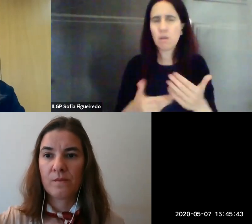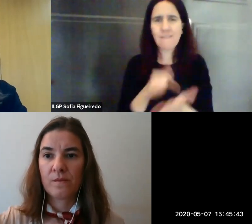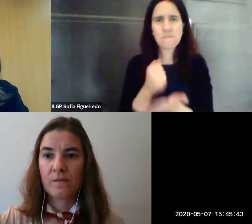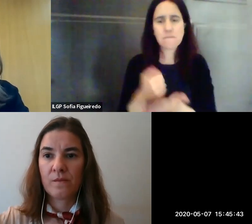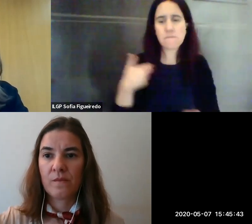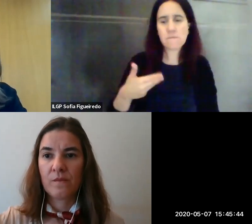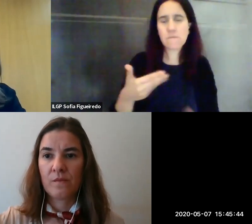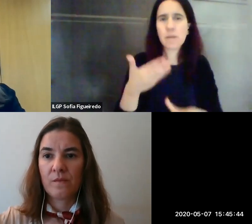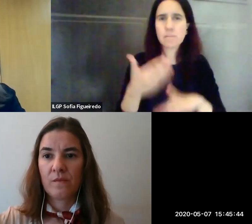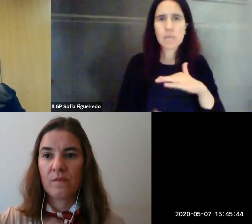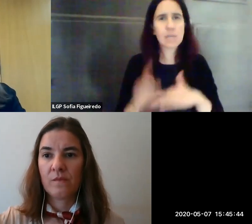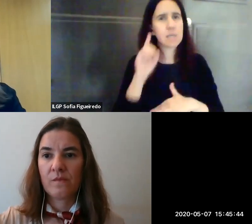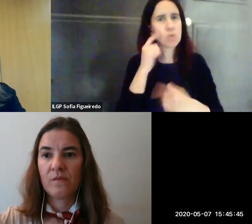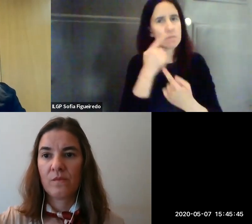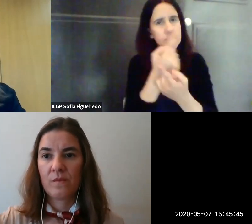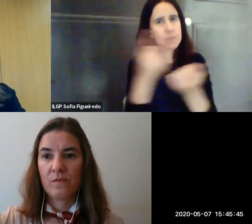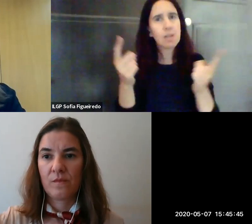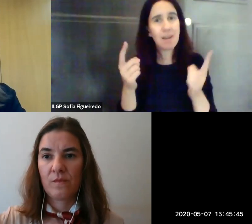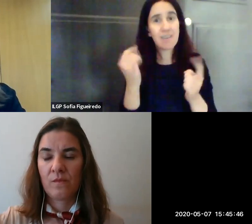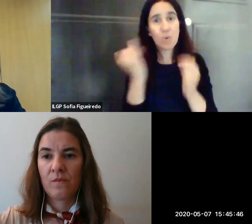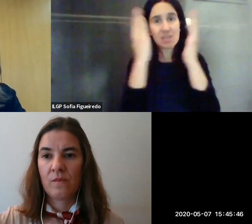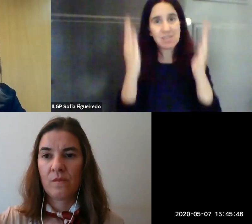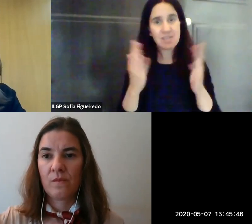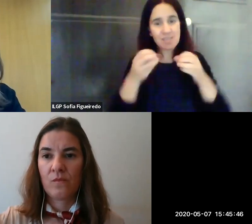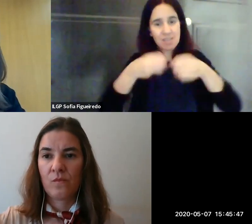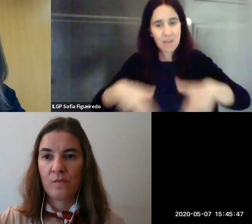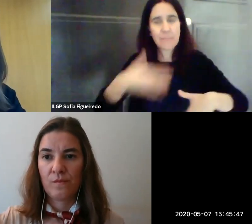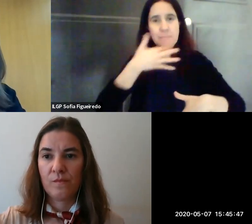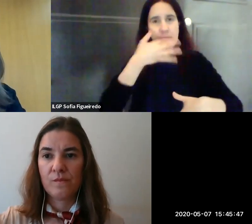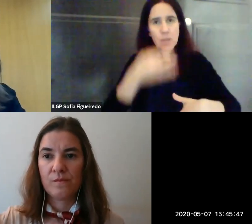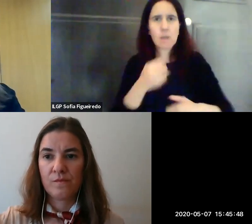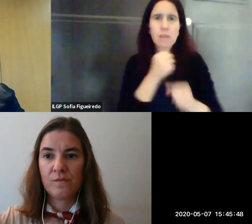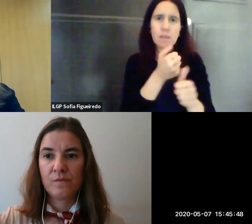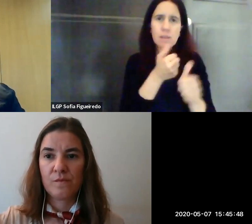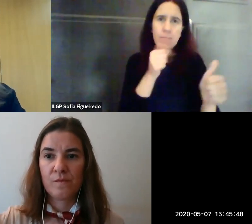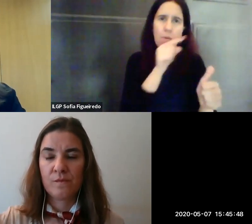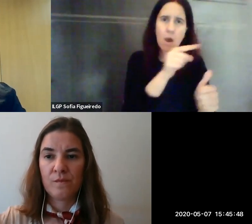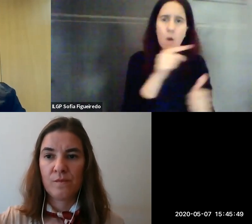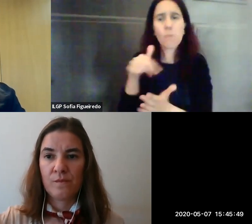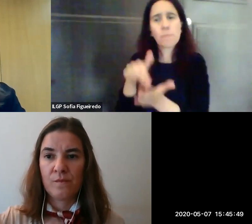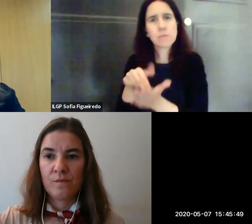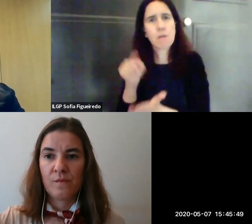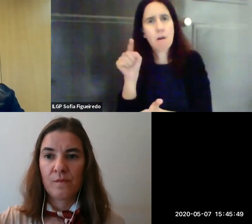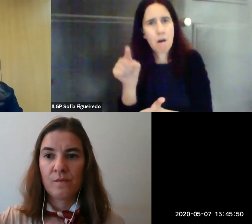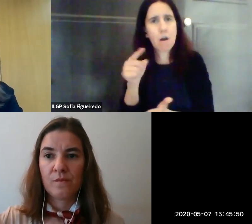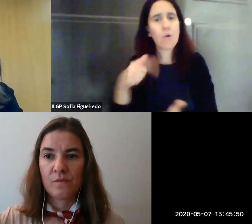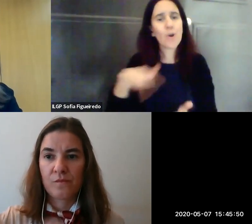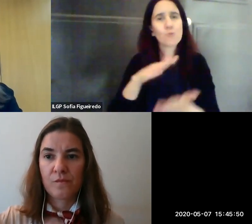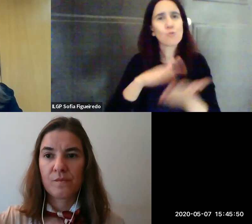achamos que era importante partilhar com toda a organização, os que estão em teletrabalho, os que estão presencialmente, o que é que os nossos